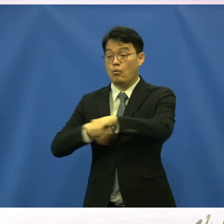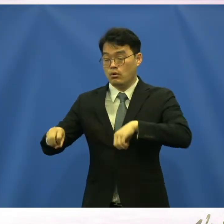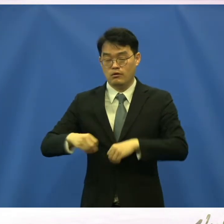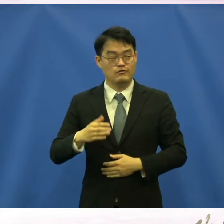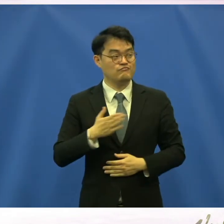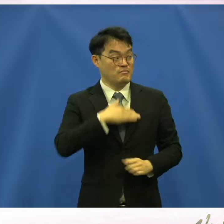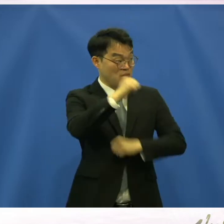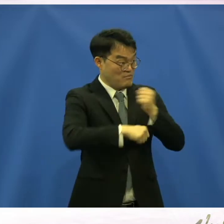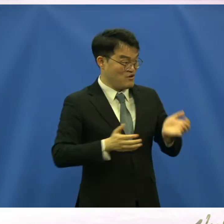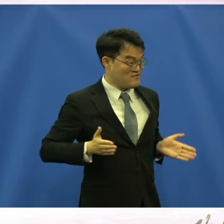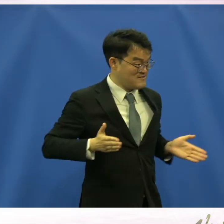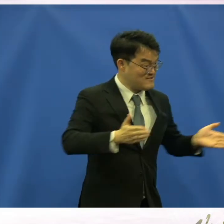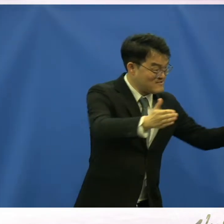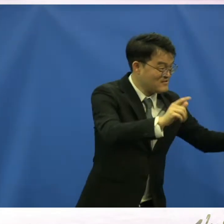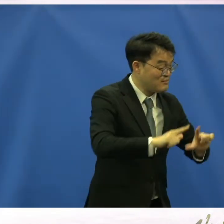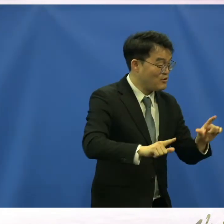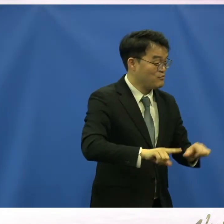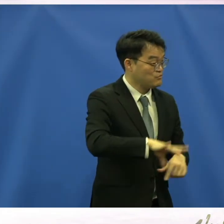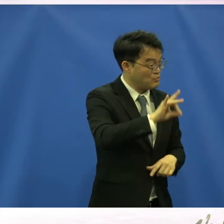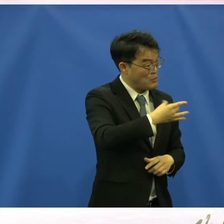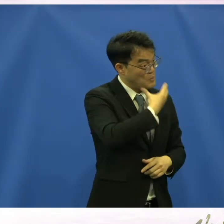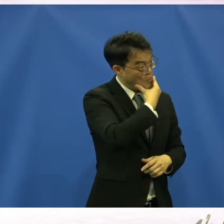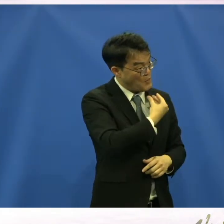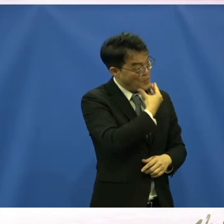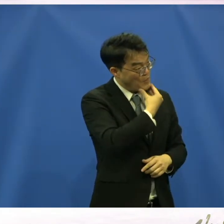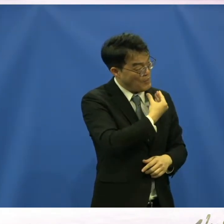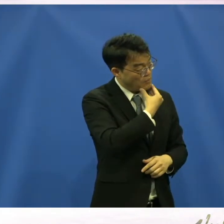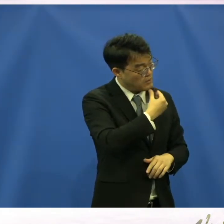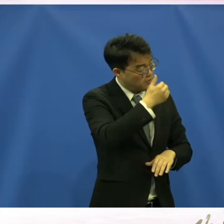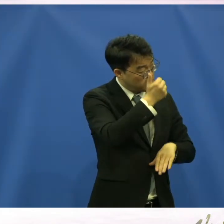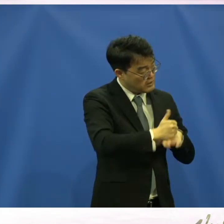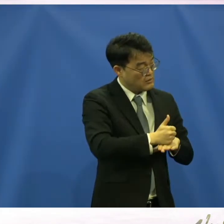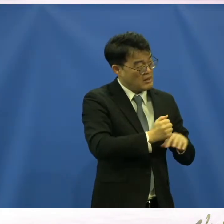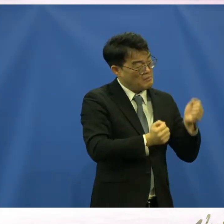삶을 복된 길로 인도하잖아요.